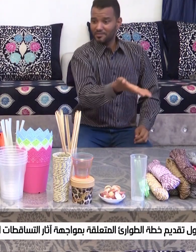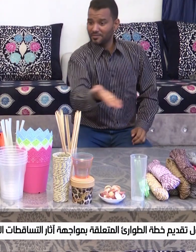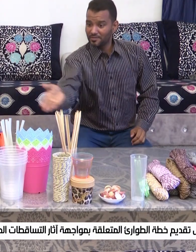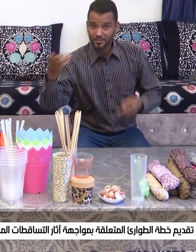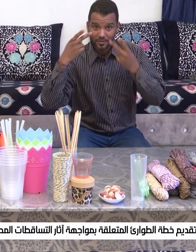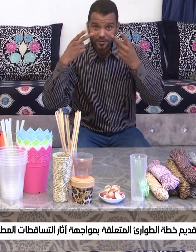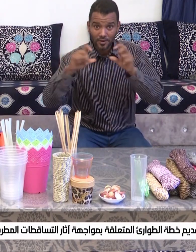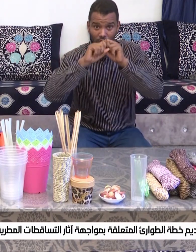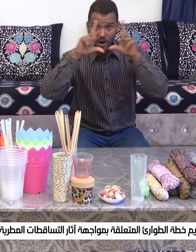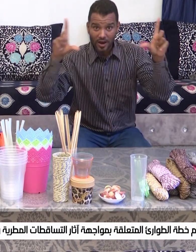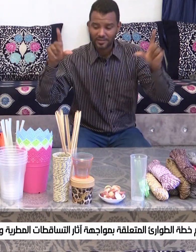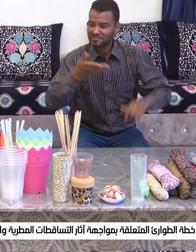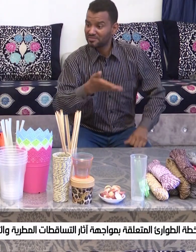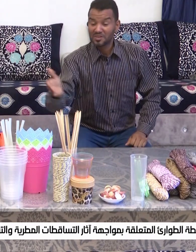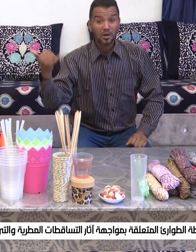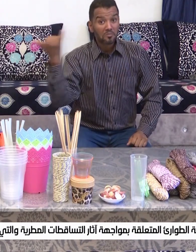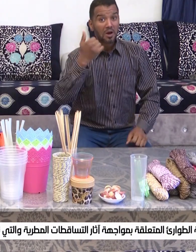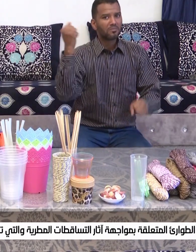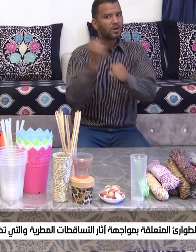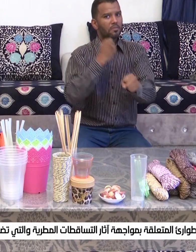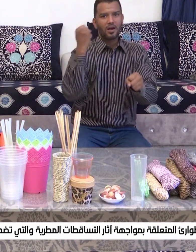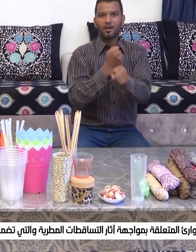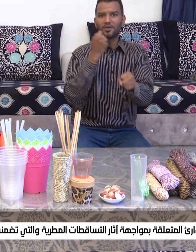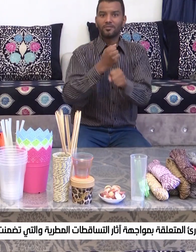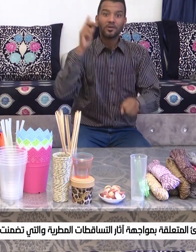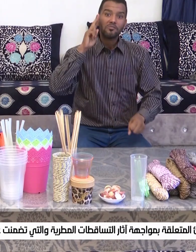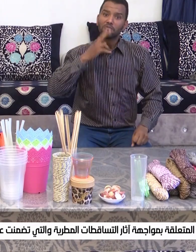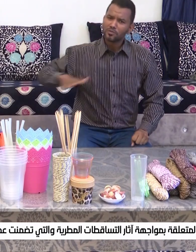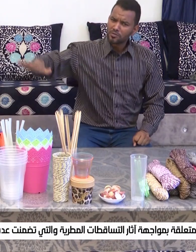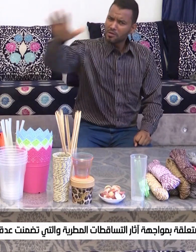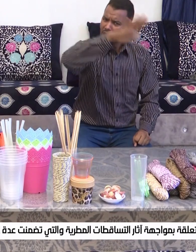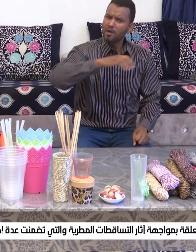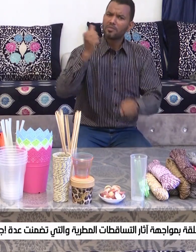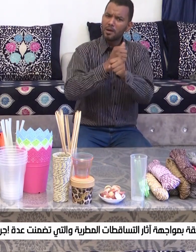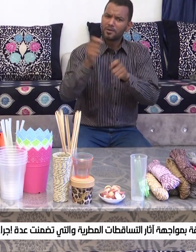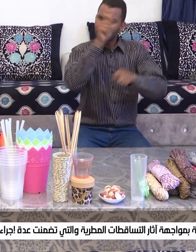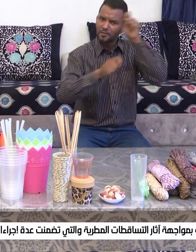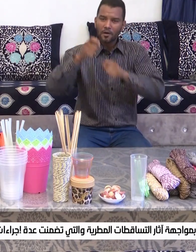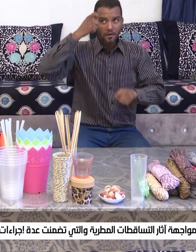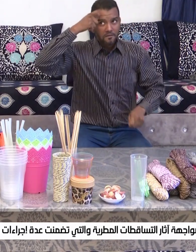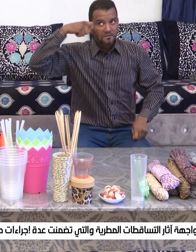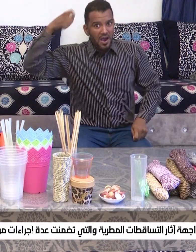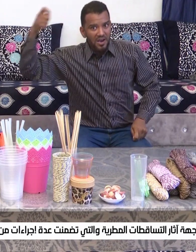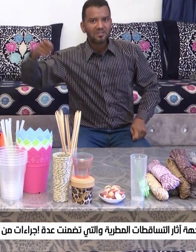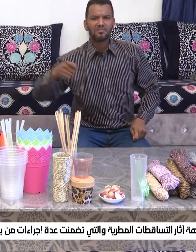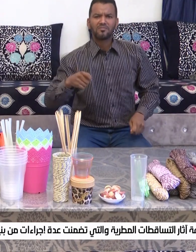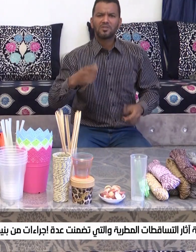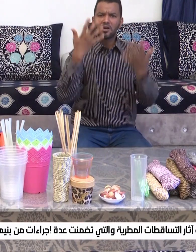نسعى لابتكار أعمال وفرص عمل لأنفسنا بأنفسنا، فهناك أشياء